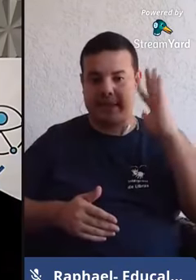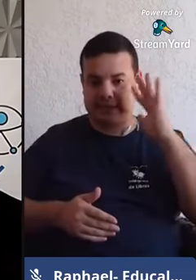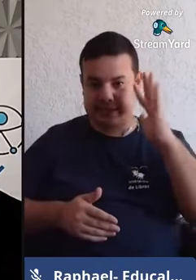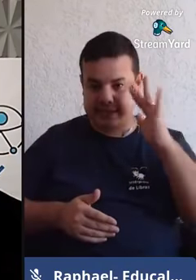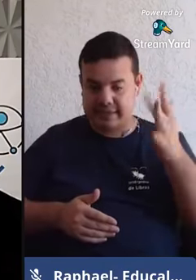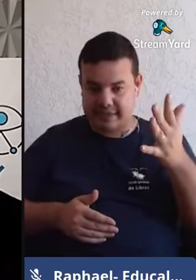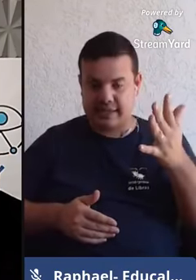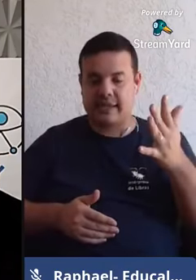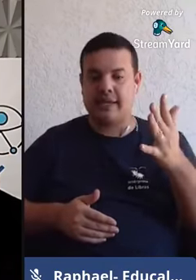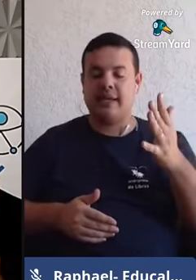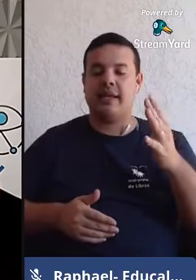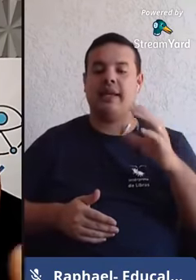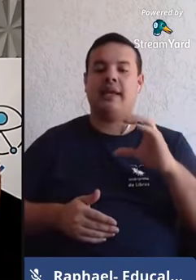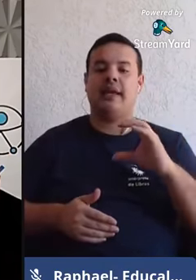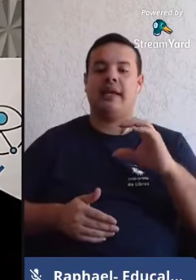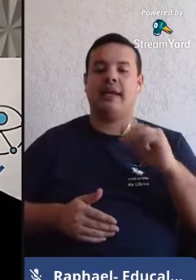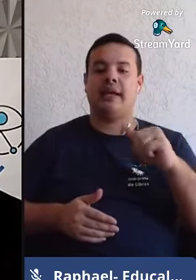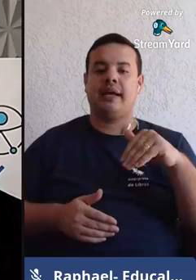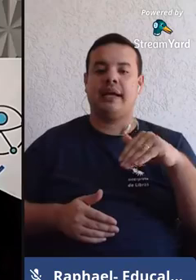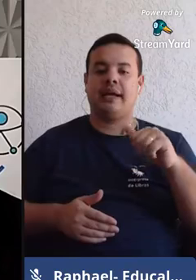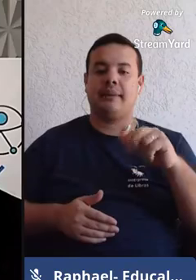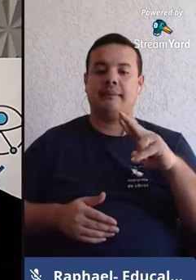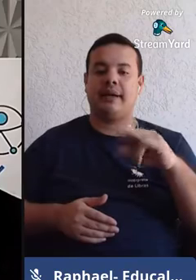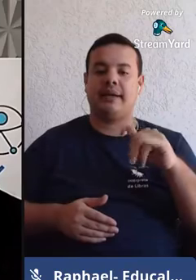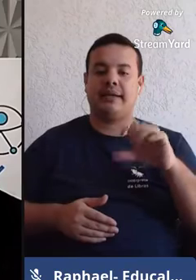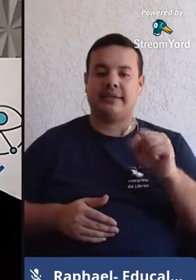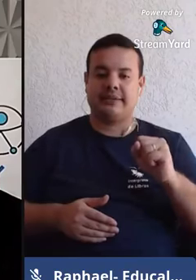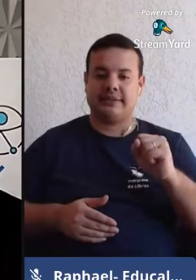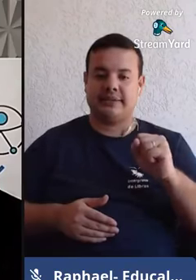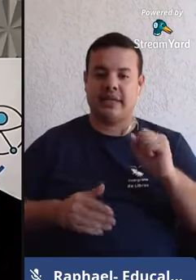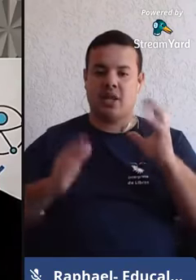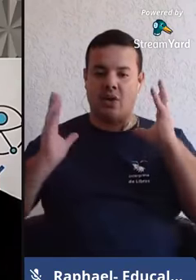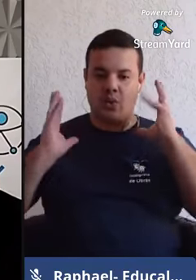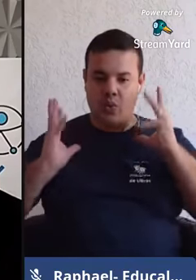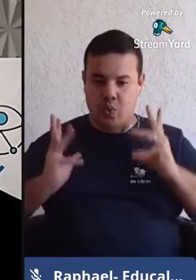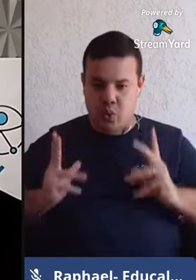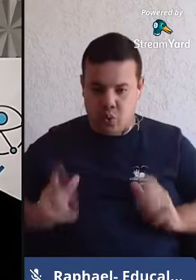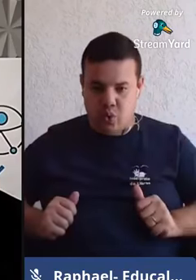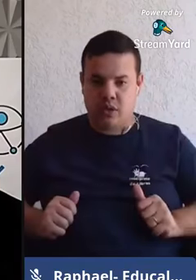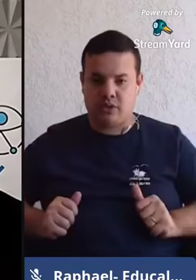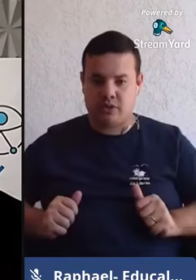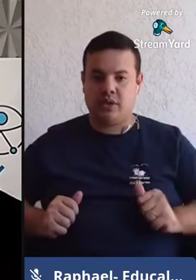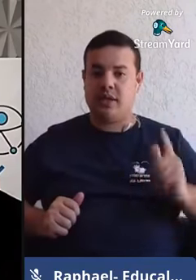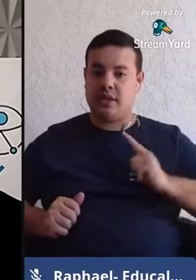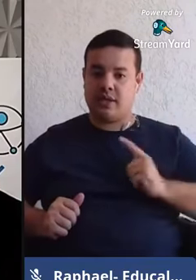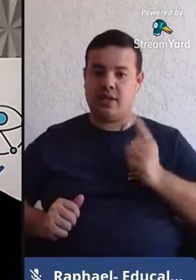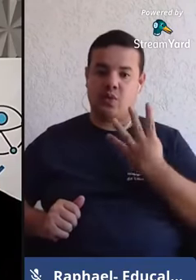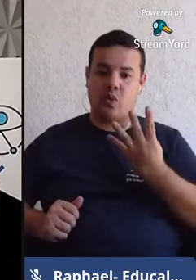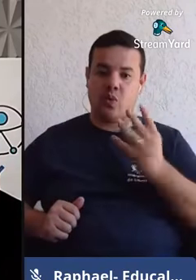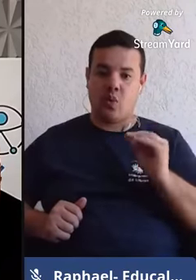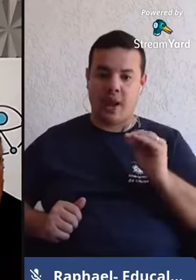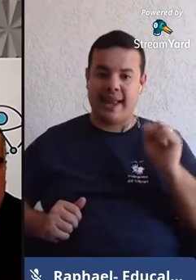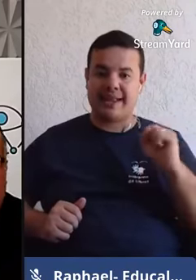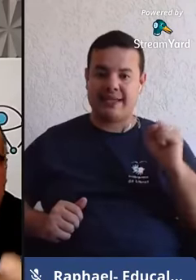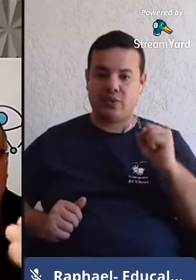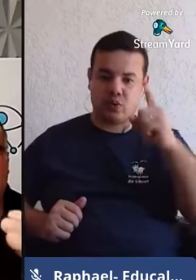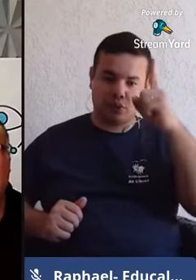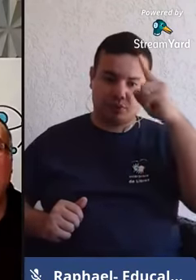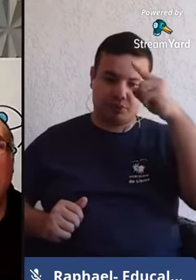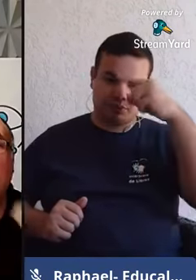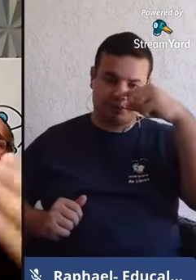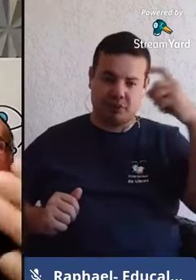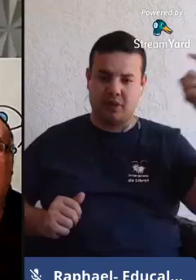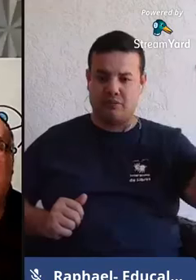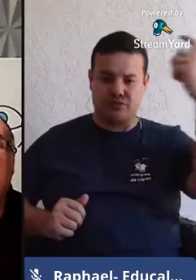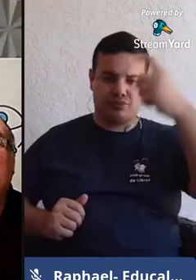de desinfecção. Pois é. Diz que tem câmeras que em 40 segundos você se desinfecta.